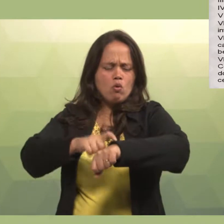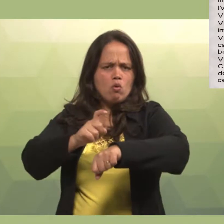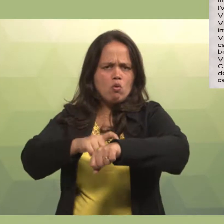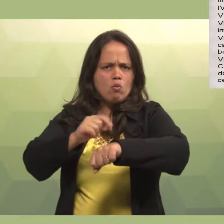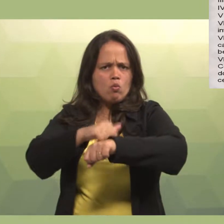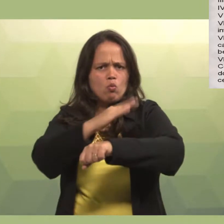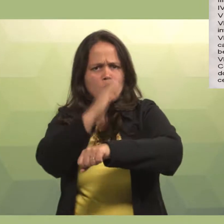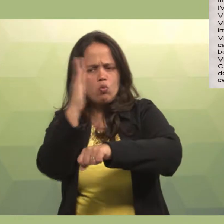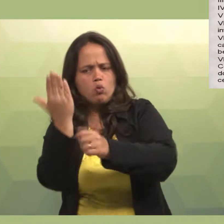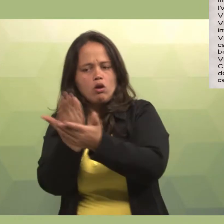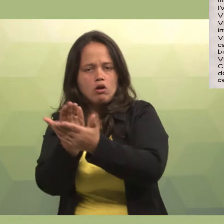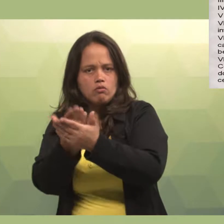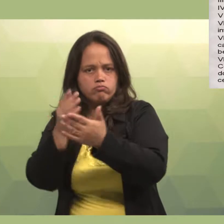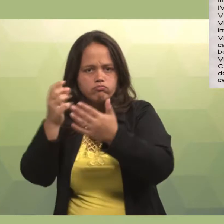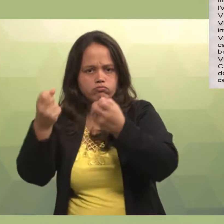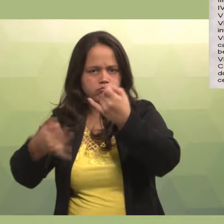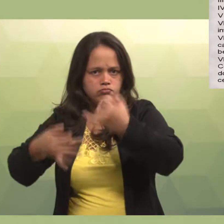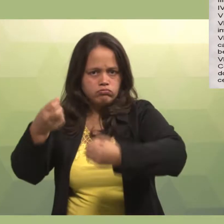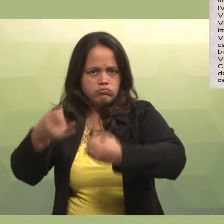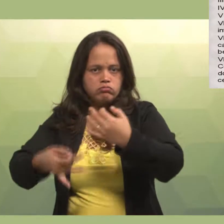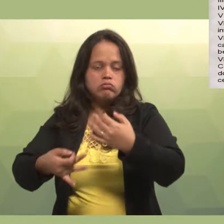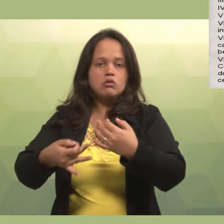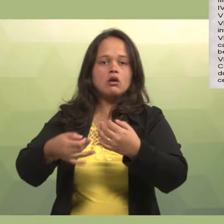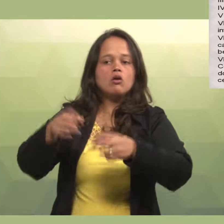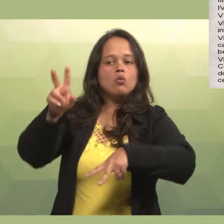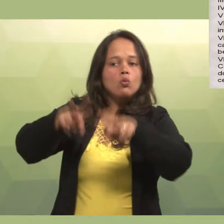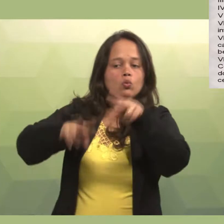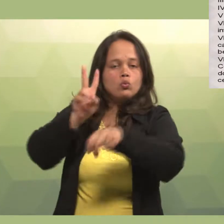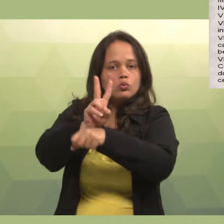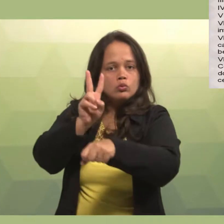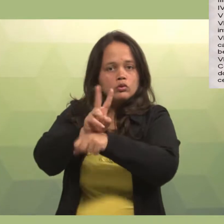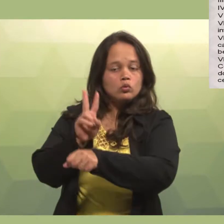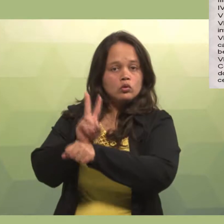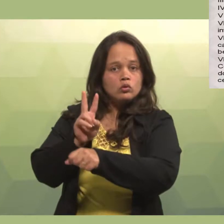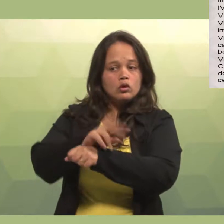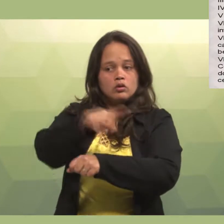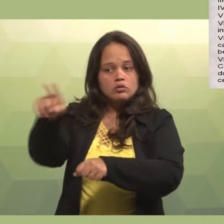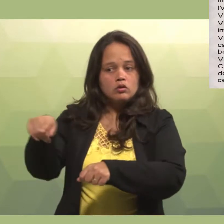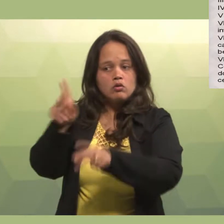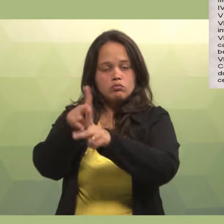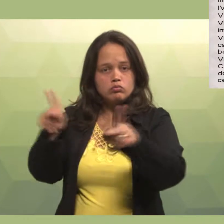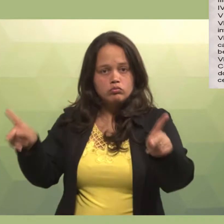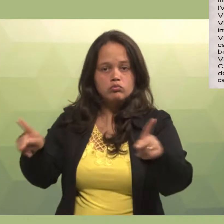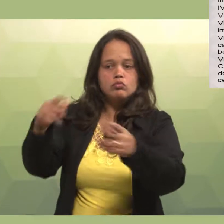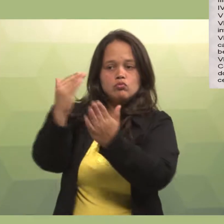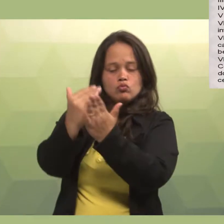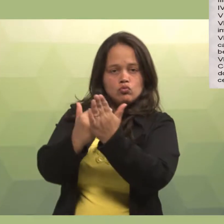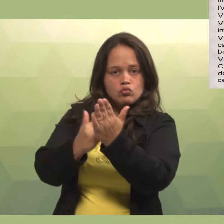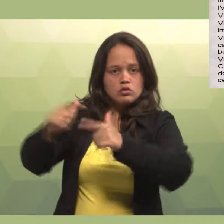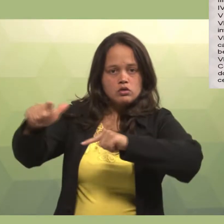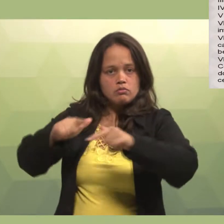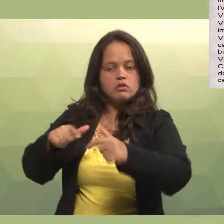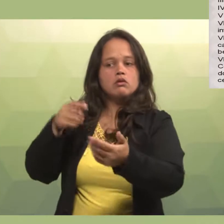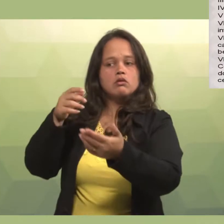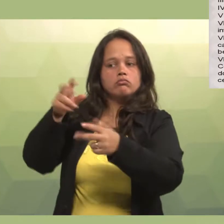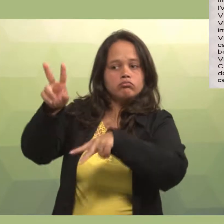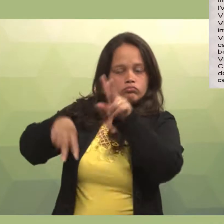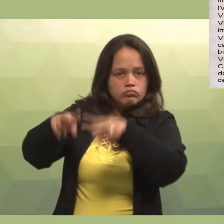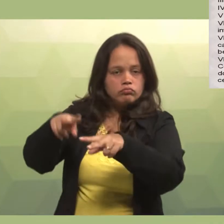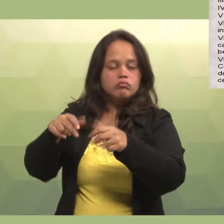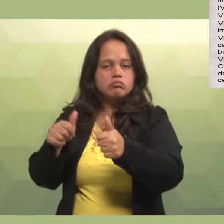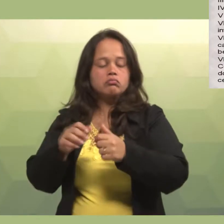cada docente, prover meios para a recuperação dos alunos de menor rendimento, articular-se com as famílias